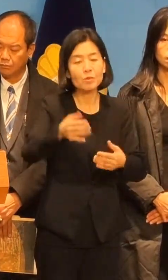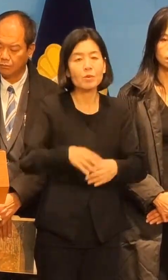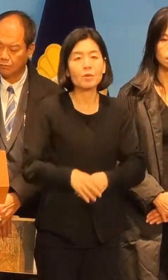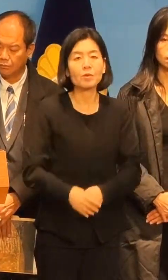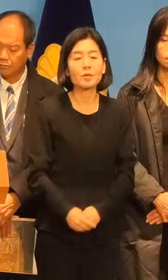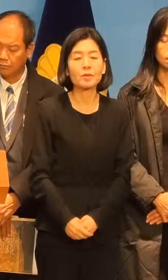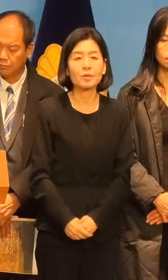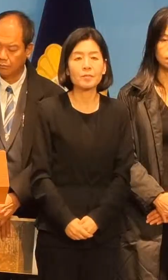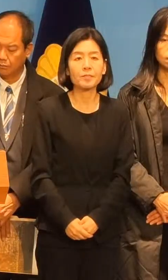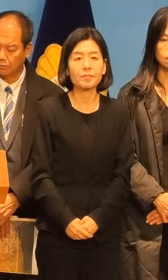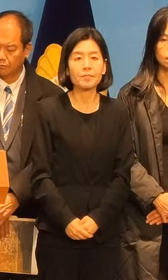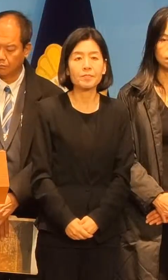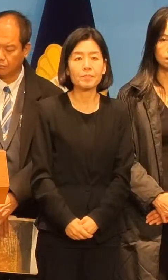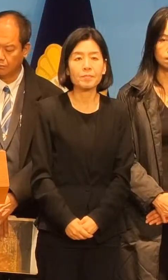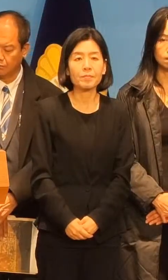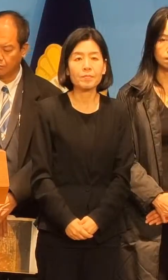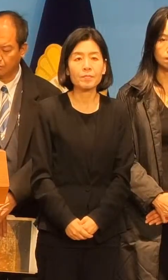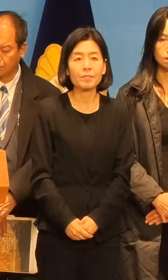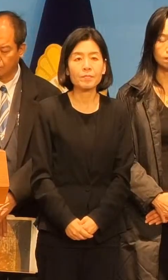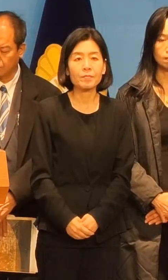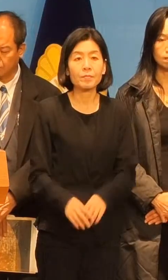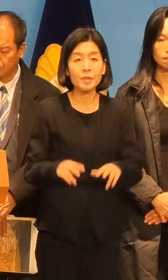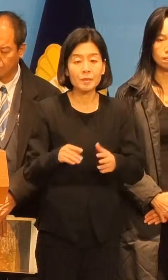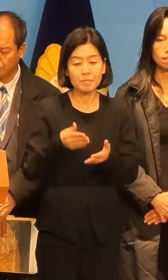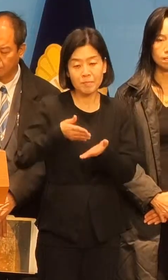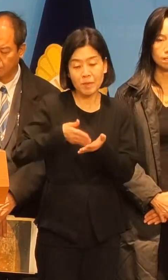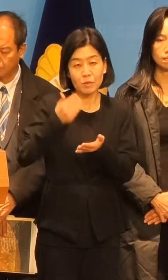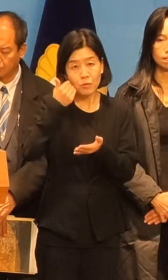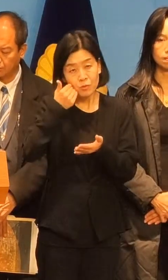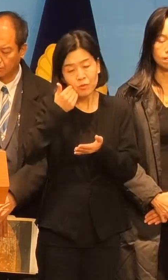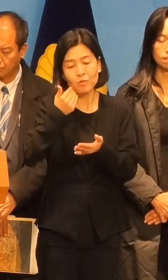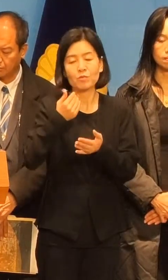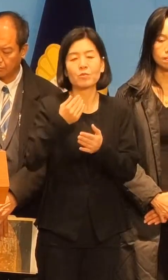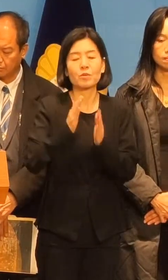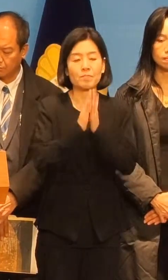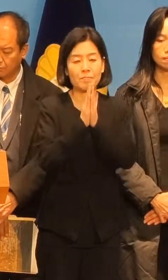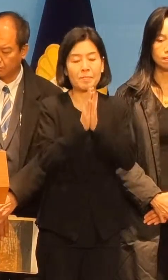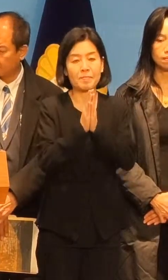ဒါကြောင့်မို့လို့ကျွန်တော်တို့လက်တွေ့ပေါ့နော်ကိုရီးယားနိုင်ငံမှာဆိုလို့ရှိရင်လည်းပဲ